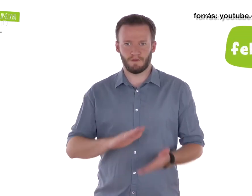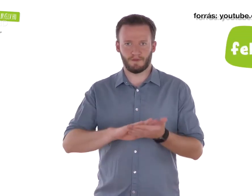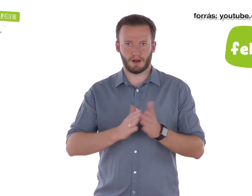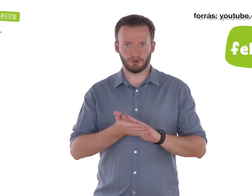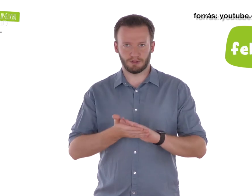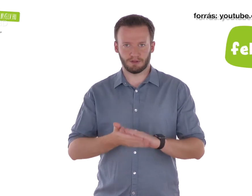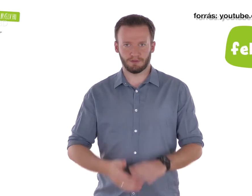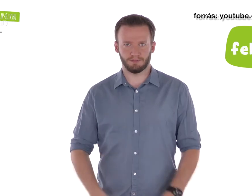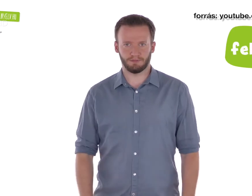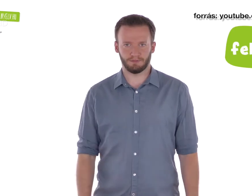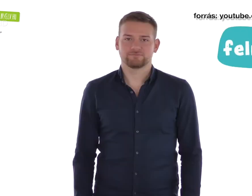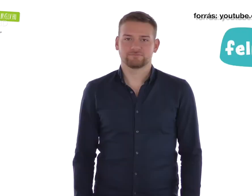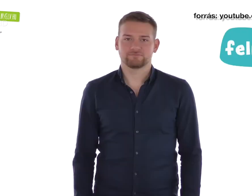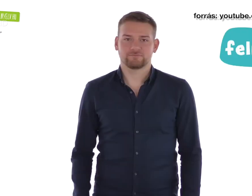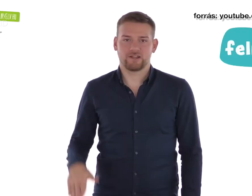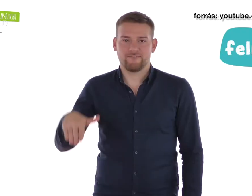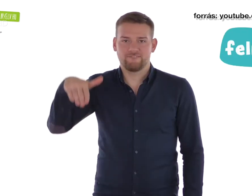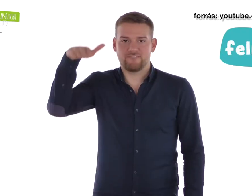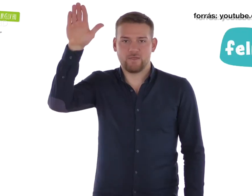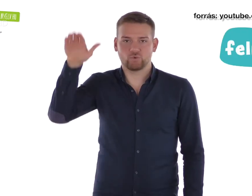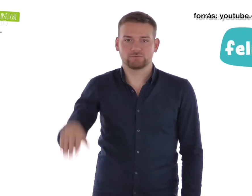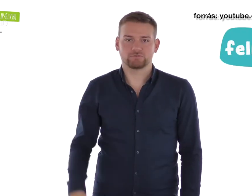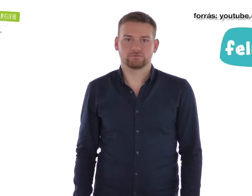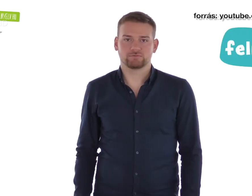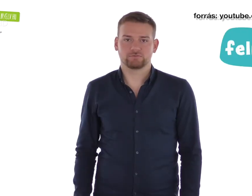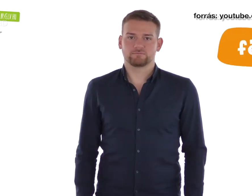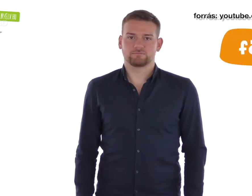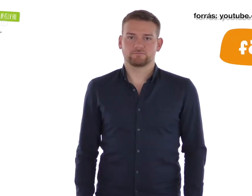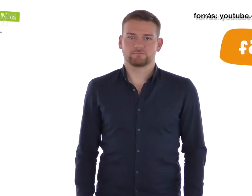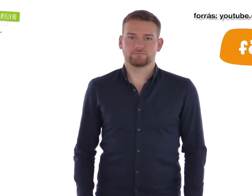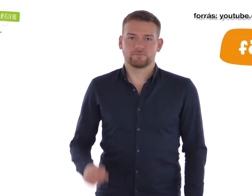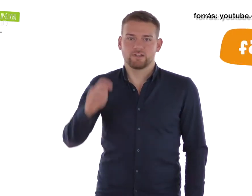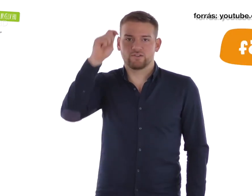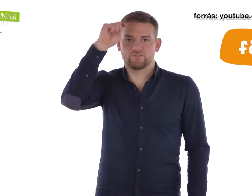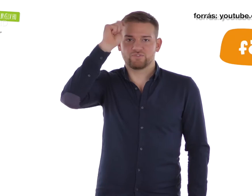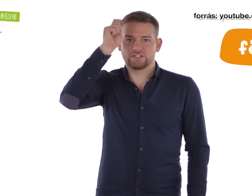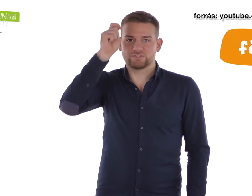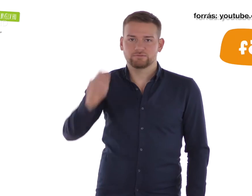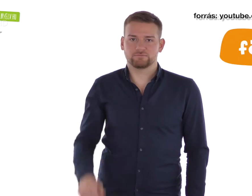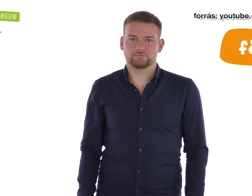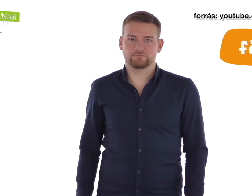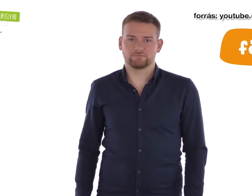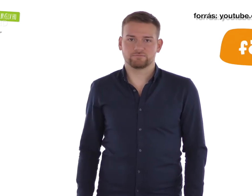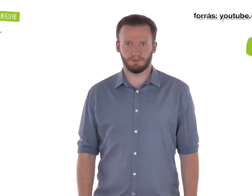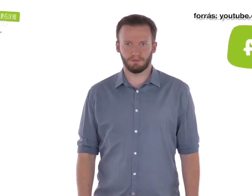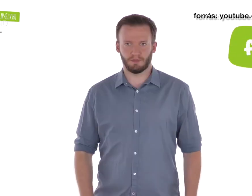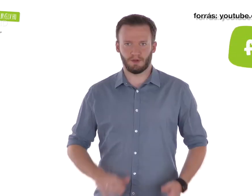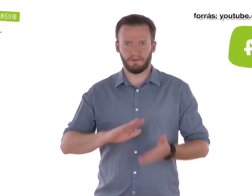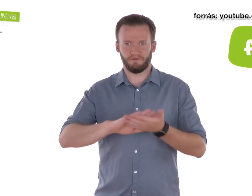is lehetséges nyelvvizsgát tenni. Az államilag elismert nyelvvizsga lehetősége nem csak sikert